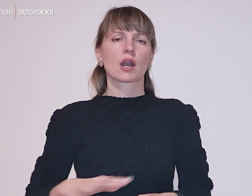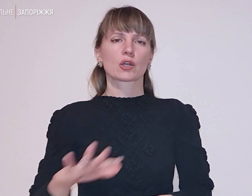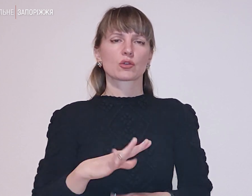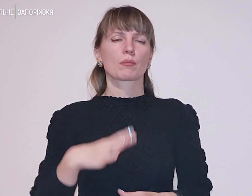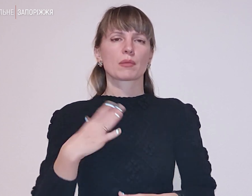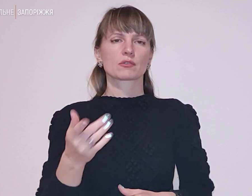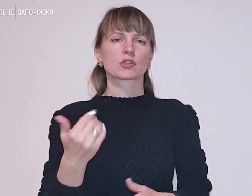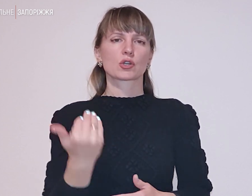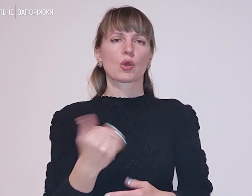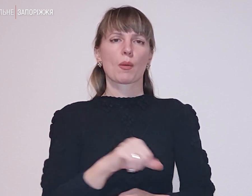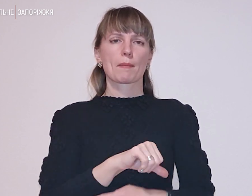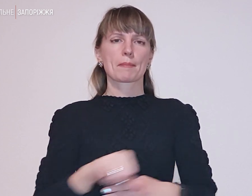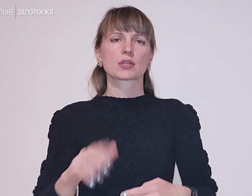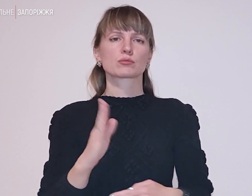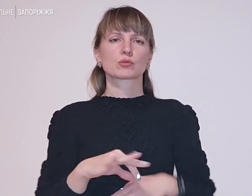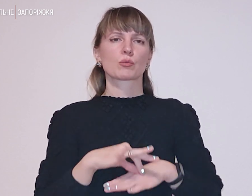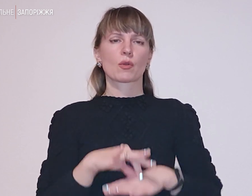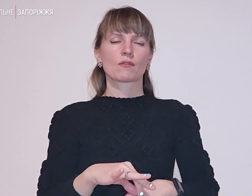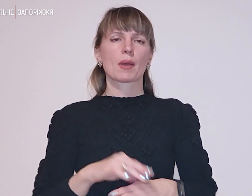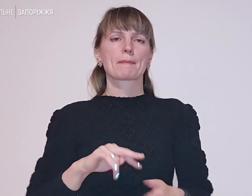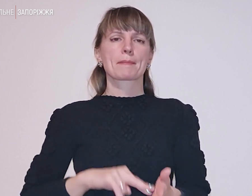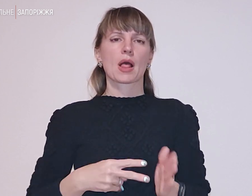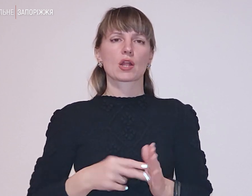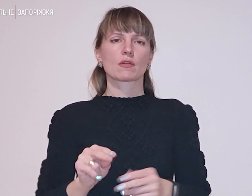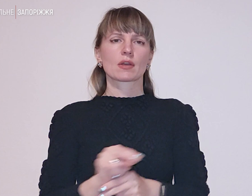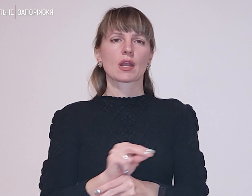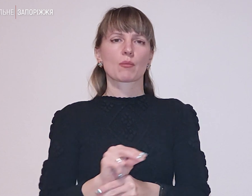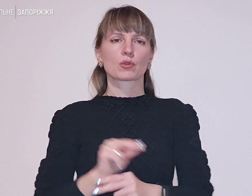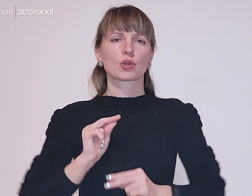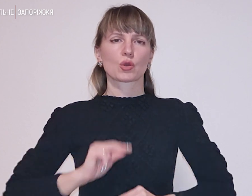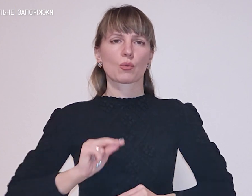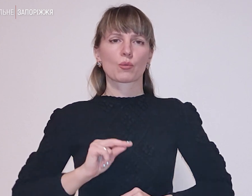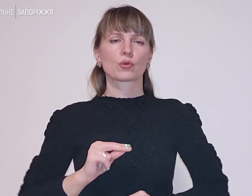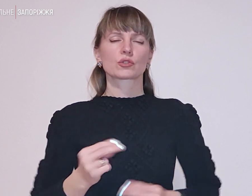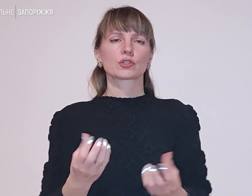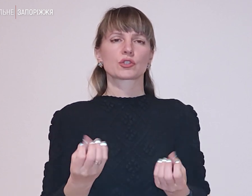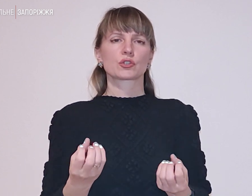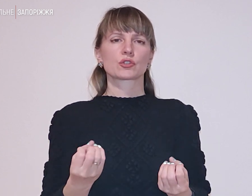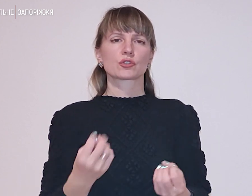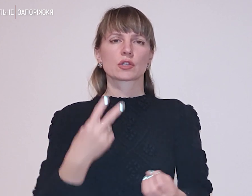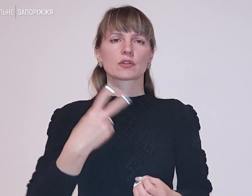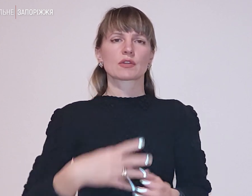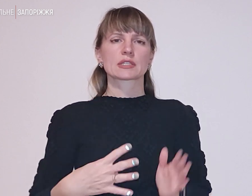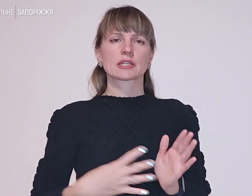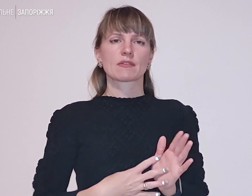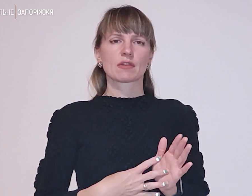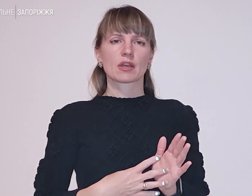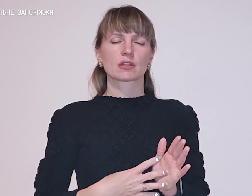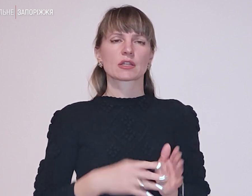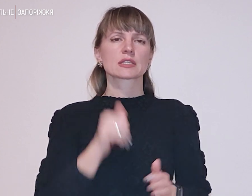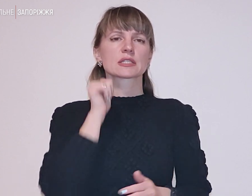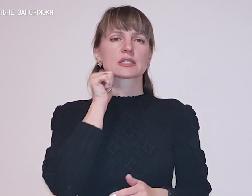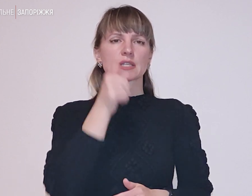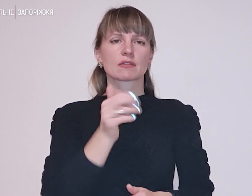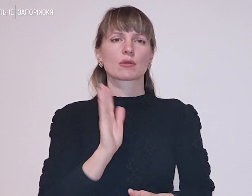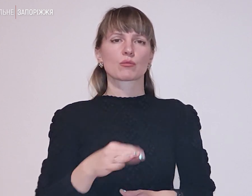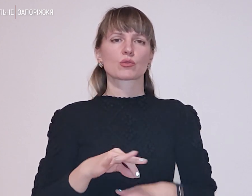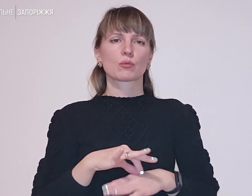меж, будуть проводитися планові ремонтні роботи. Також 29-го, тобто завтра, будуть проводитися